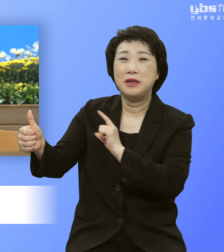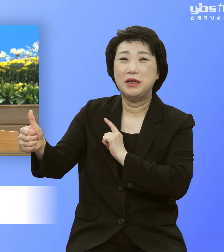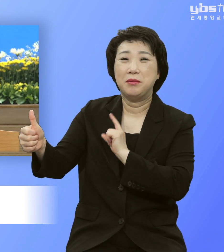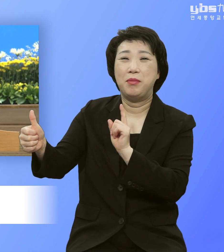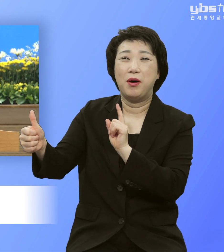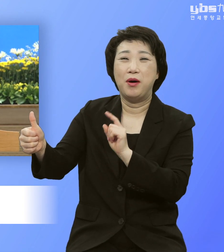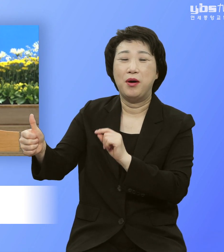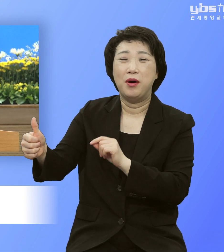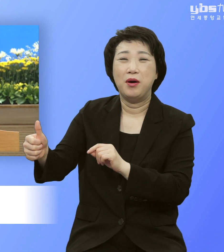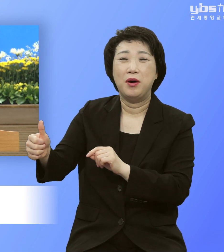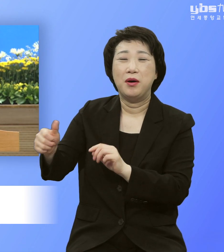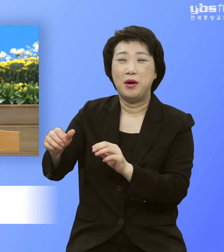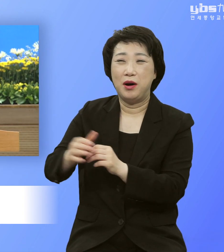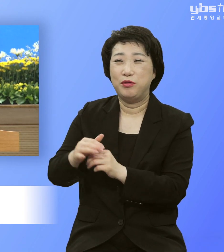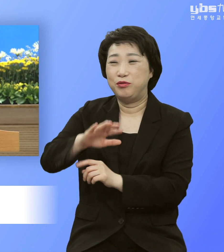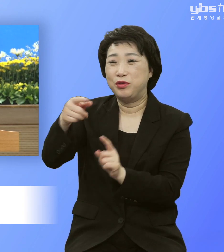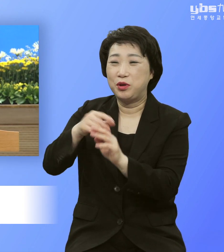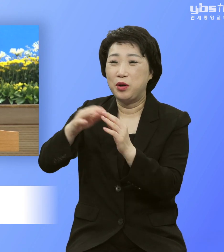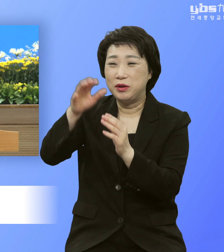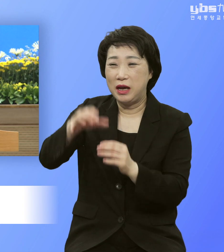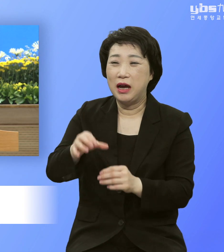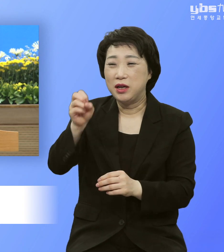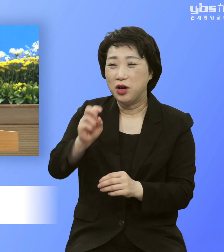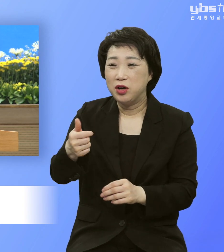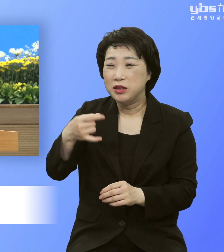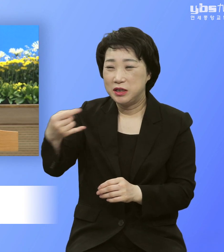우리 교회 연희동에서 왔는데